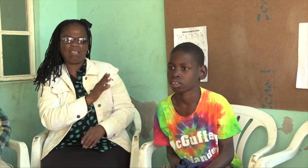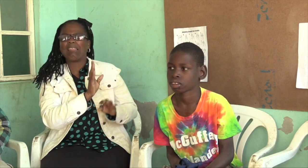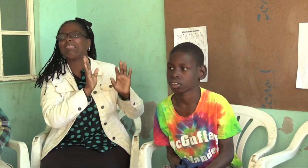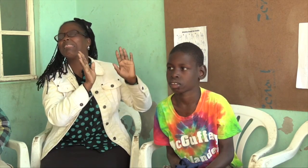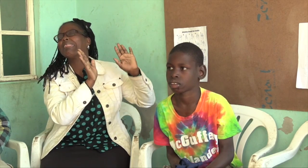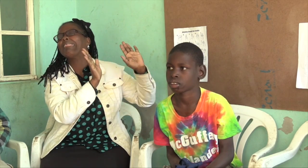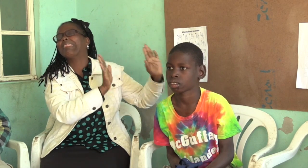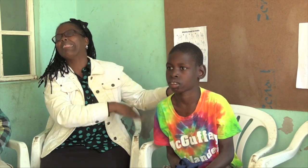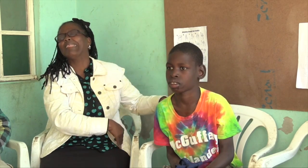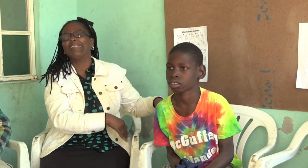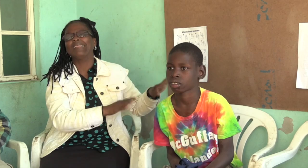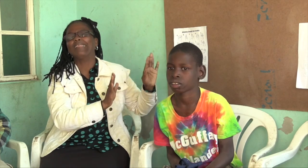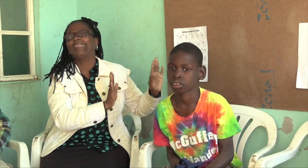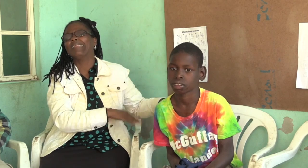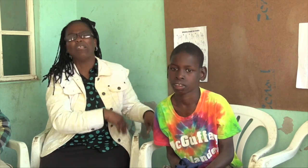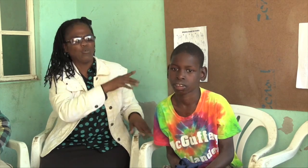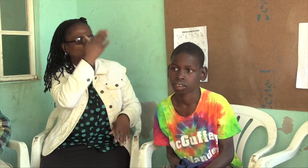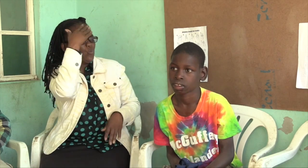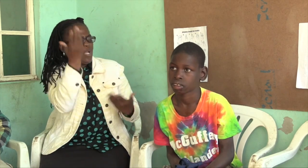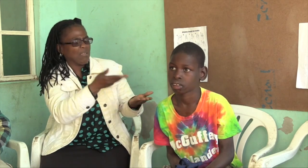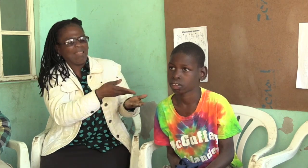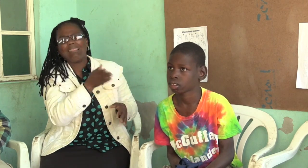comunicação. Música